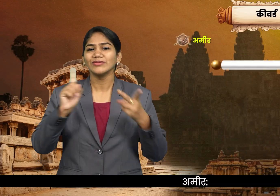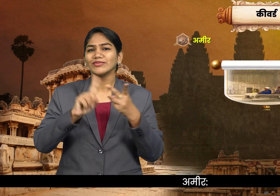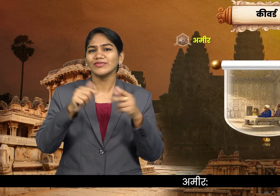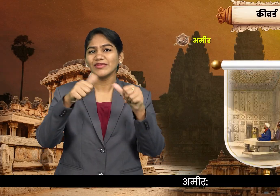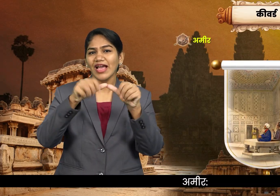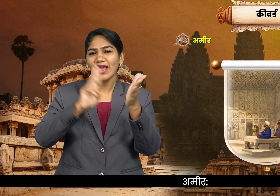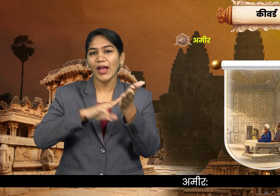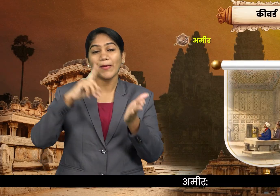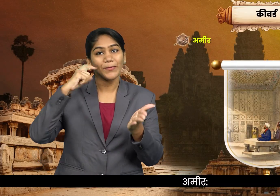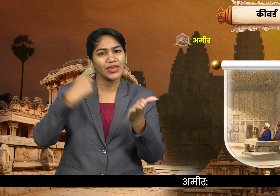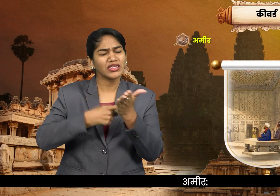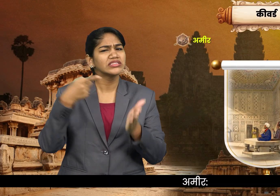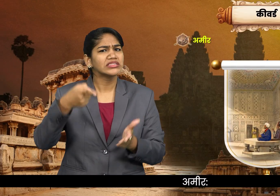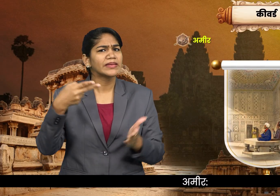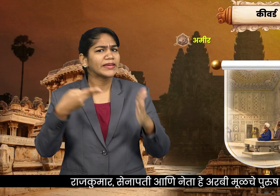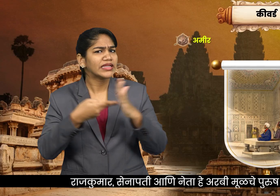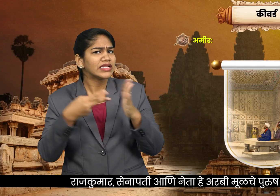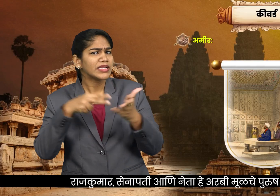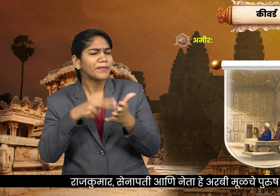अमीर,